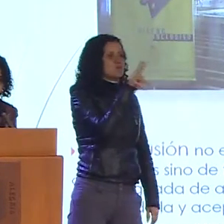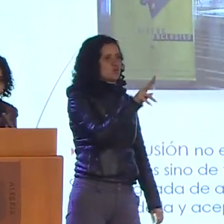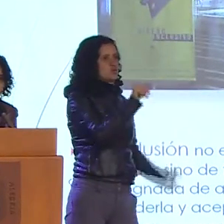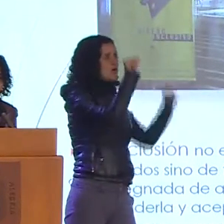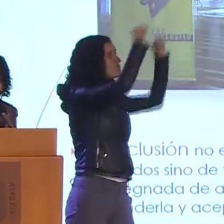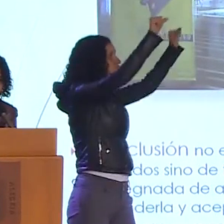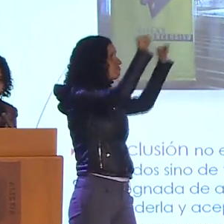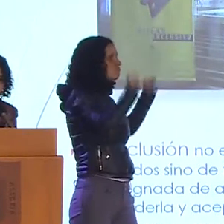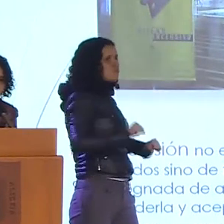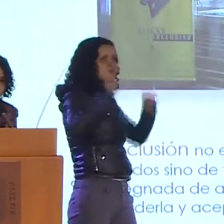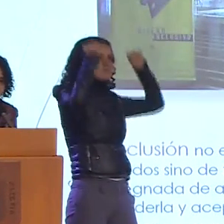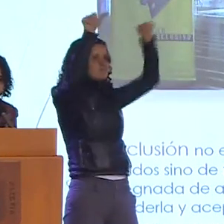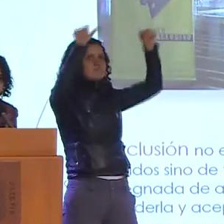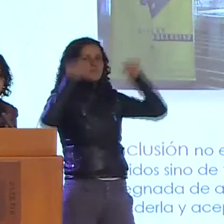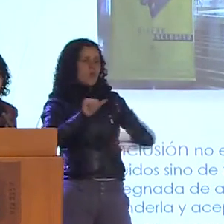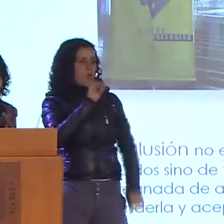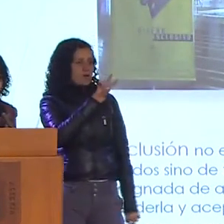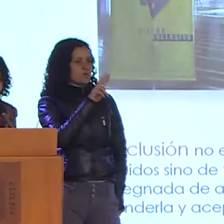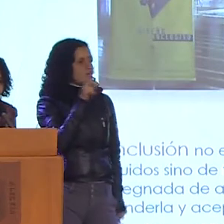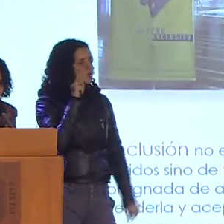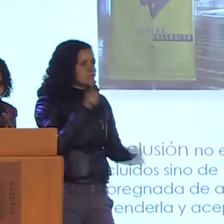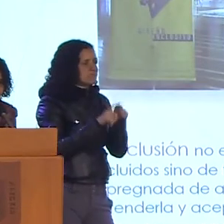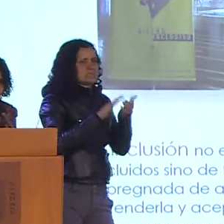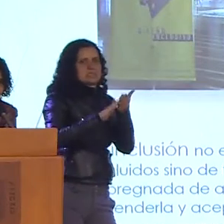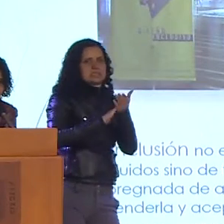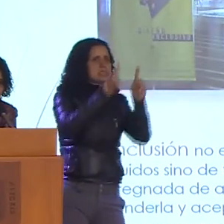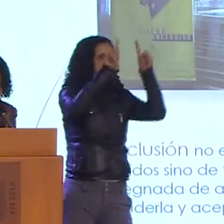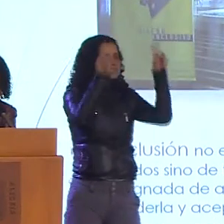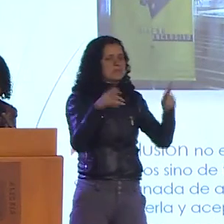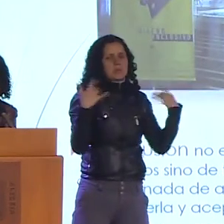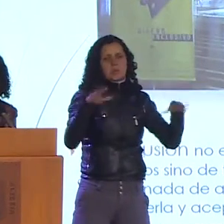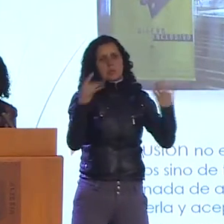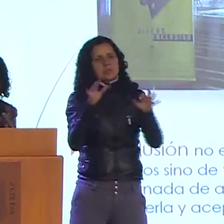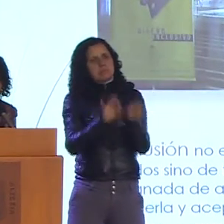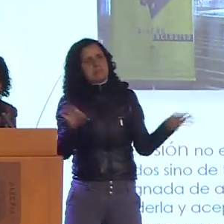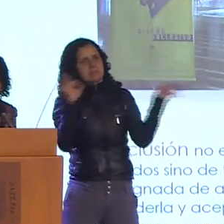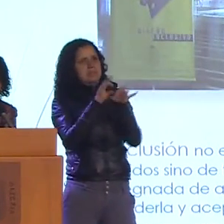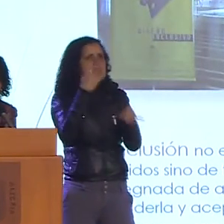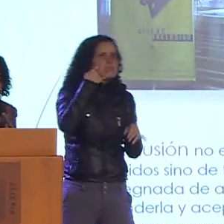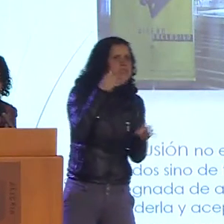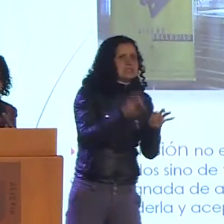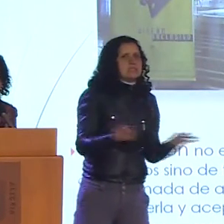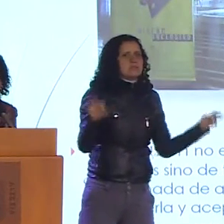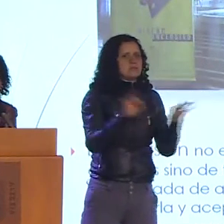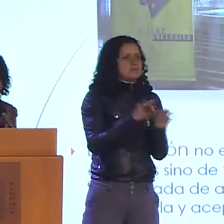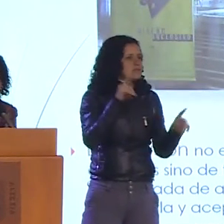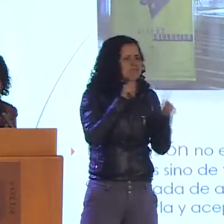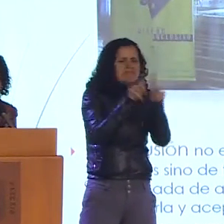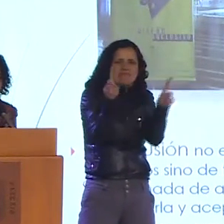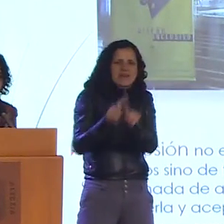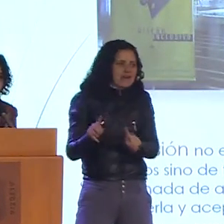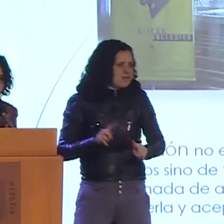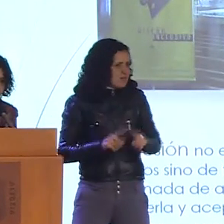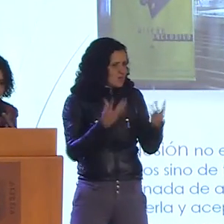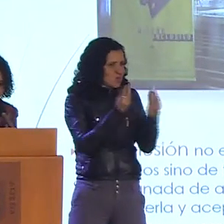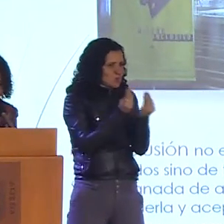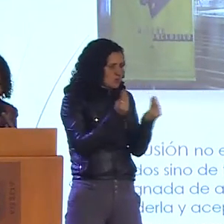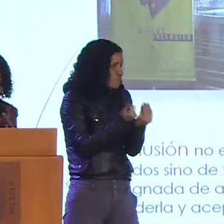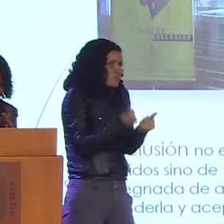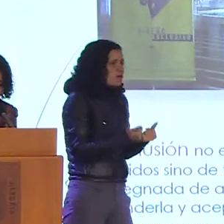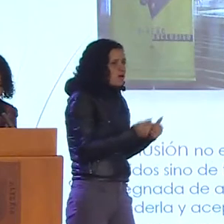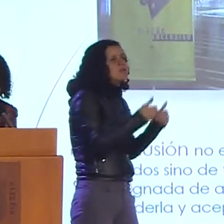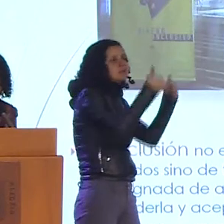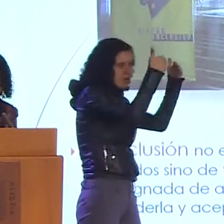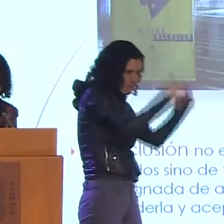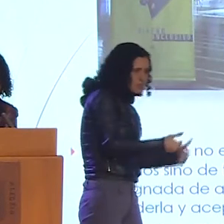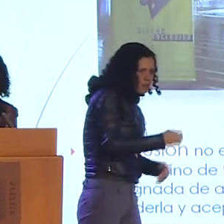estudiantes hicieron para resolver algún tema que les parecía de importancia para distintos colectivos. Personas con discapacidad,